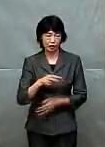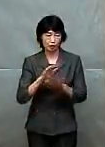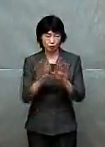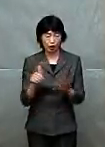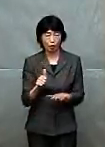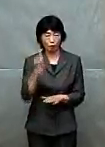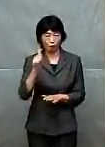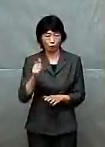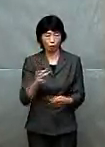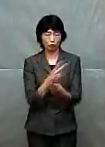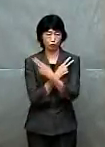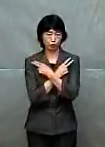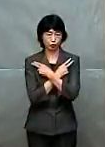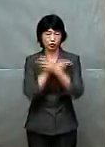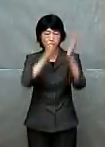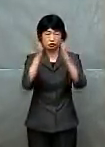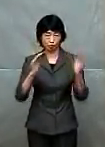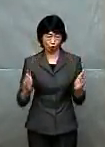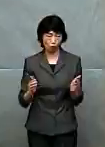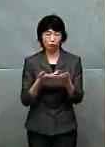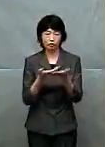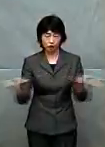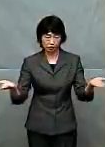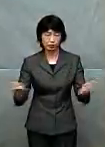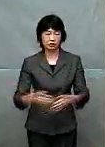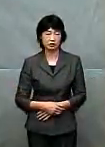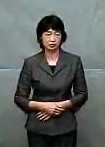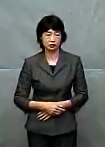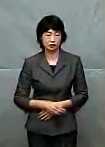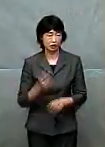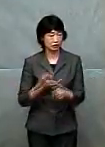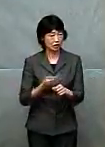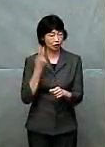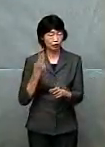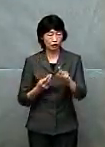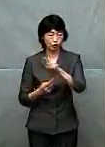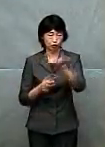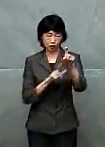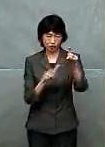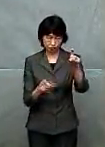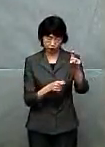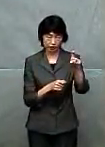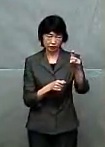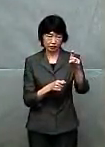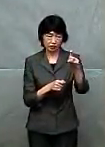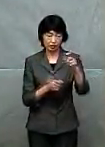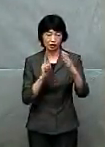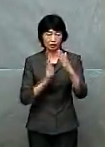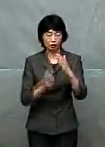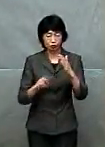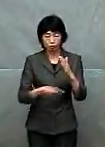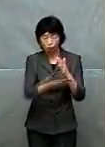が公開されます。一昨年10月に慈恩寺旧境内が